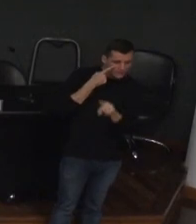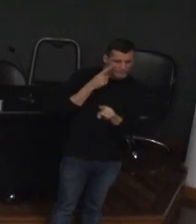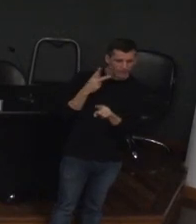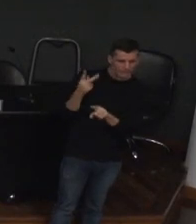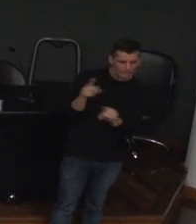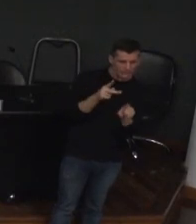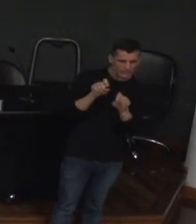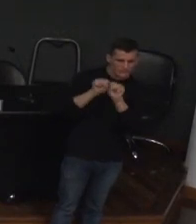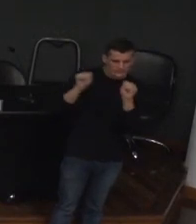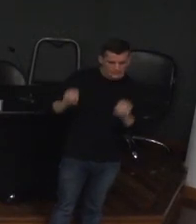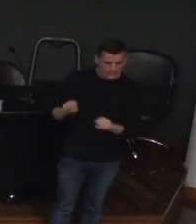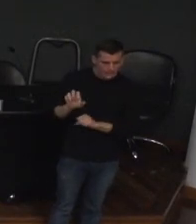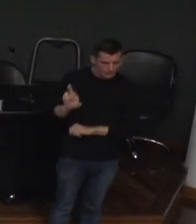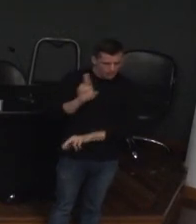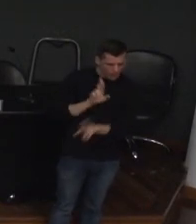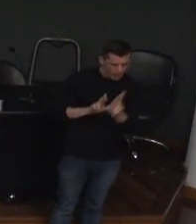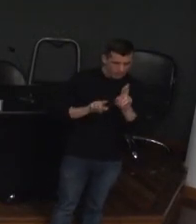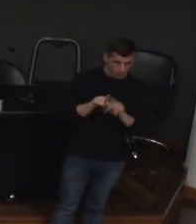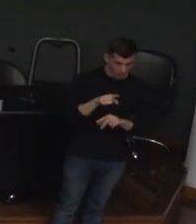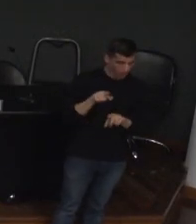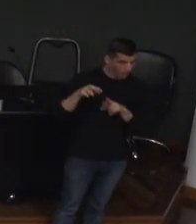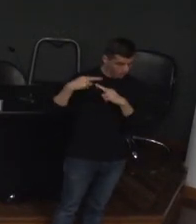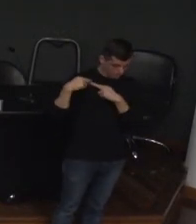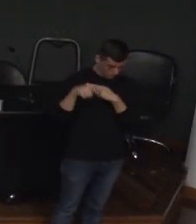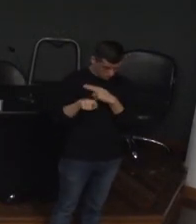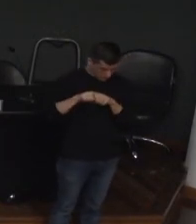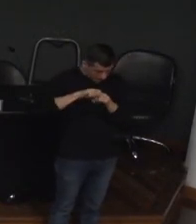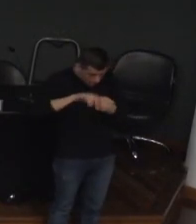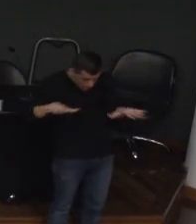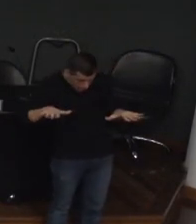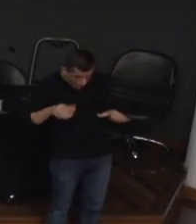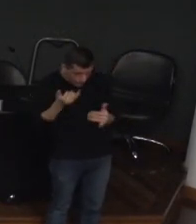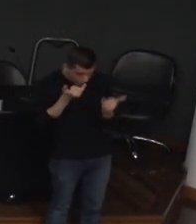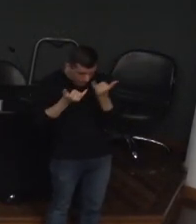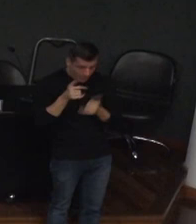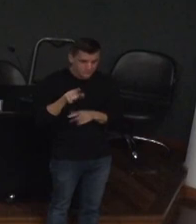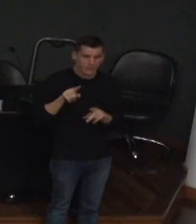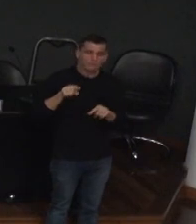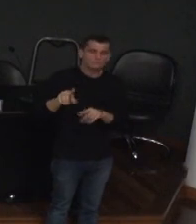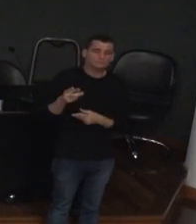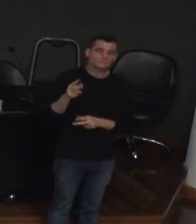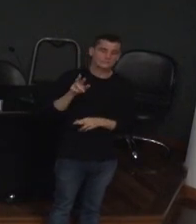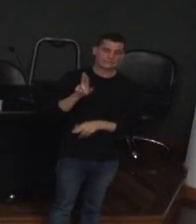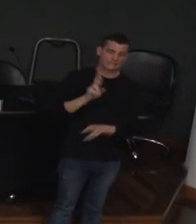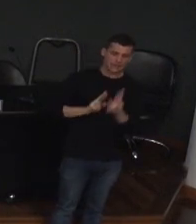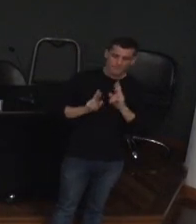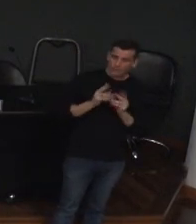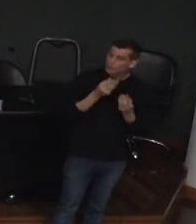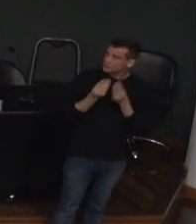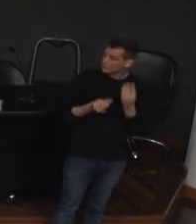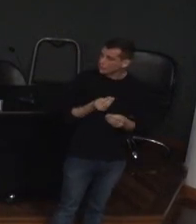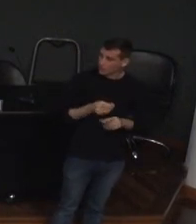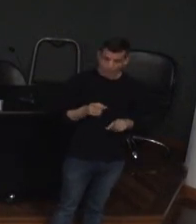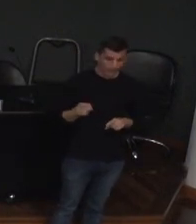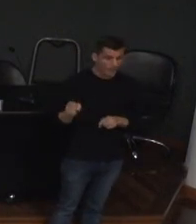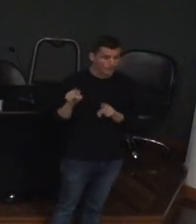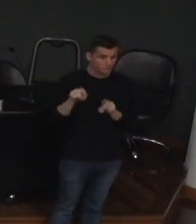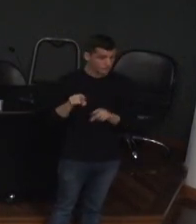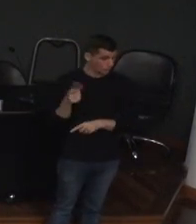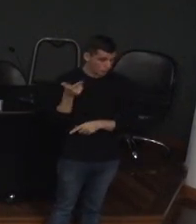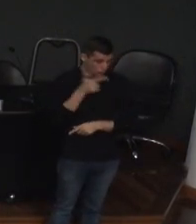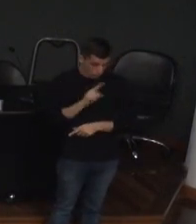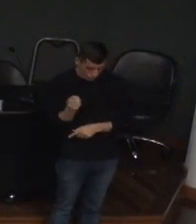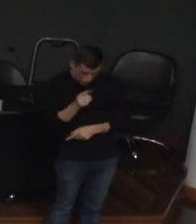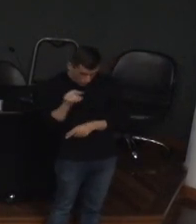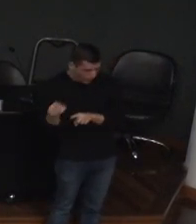consegue fazer isso. E caso o SEI, por algum motivo, a gente não consiga, é um sistema do TRF, né, Elias? Qualquer